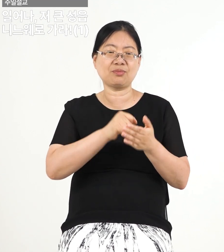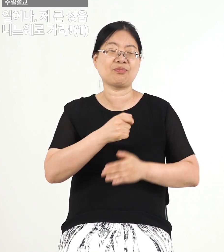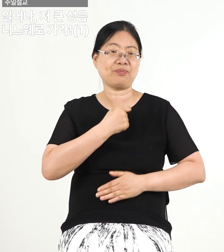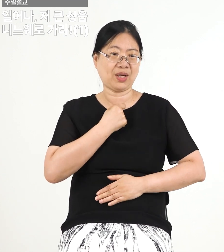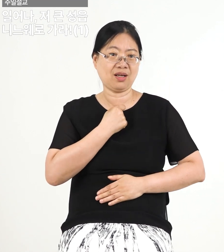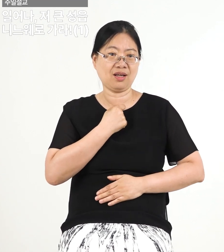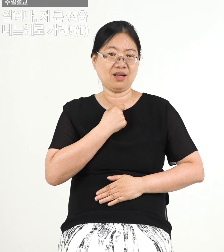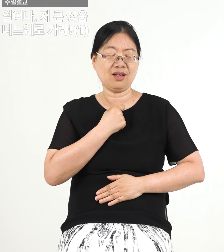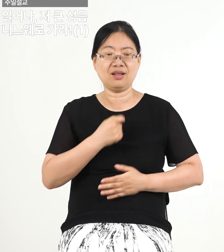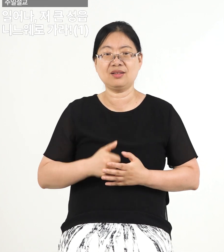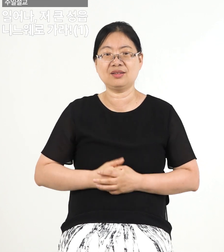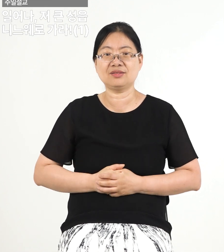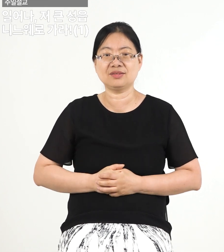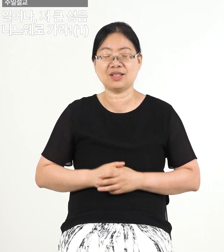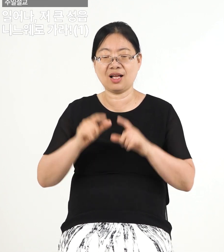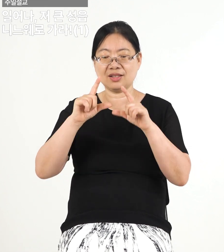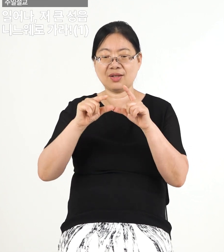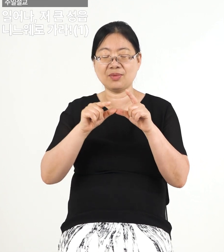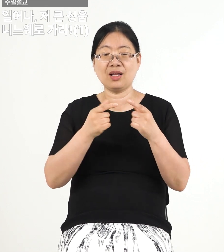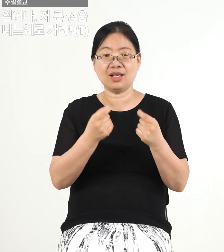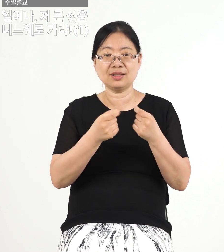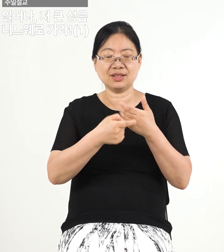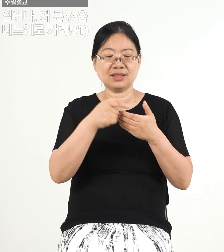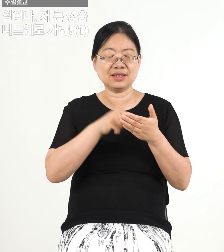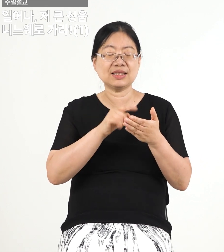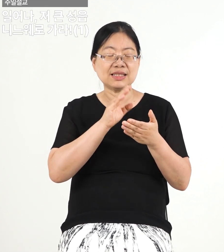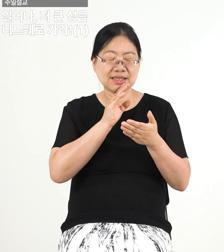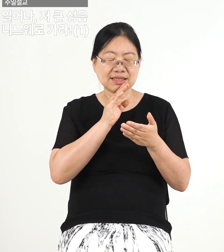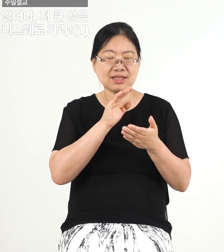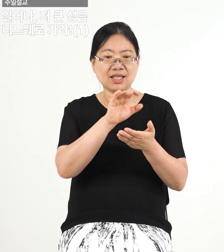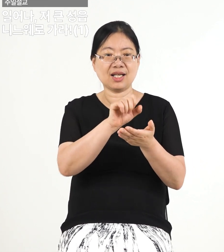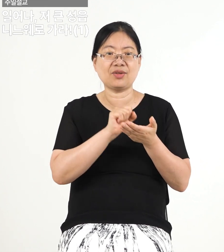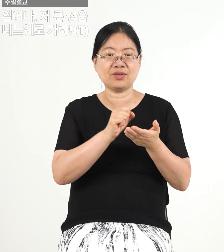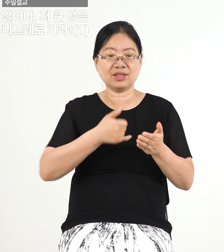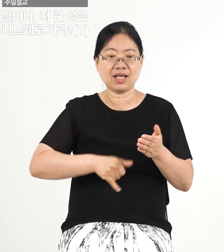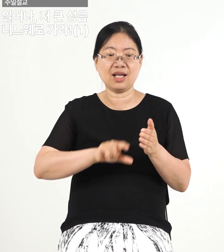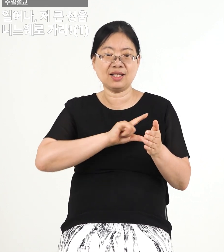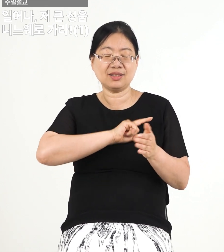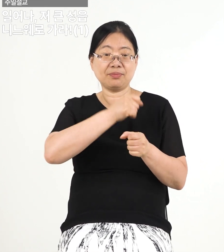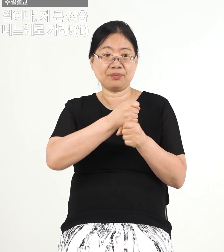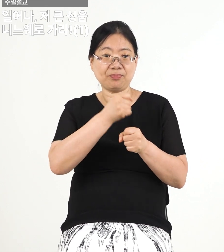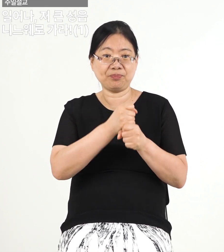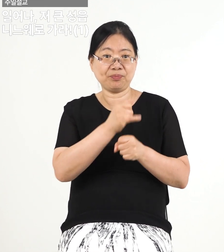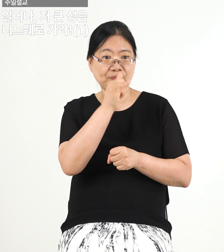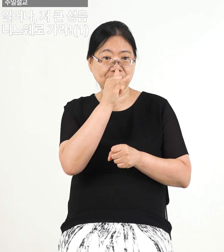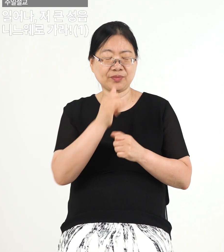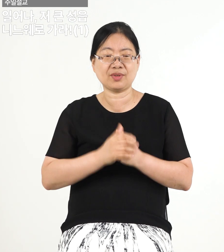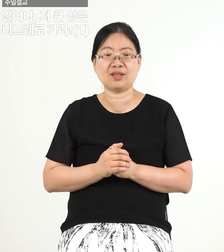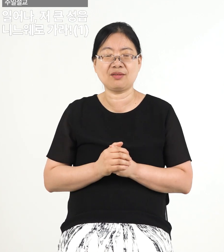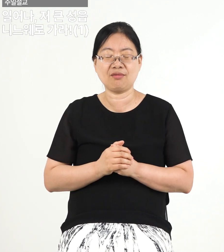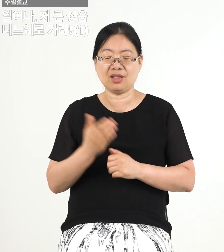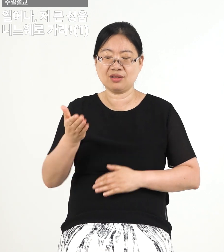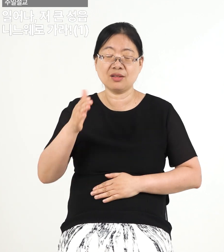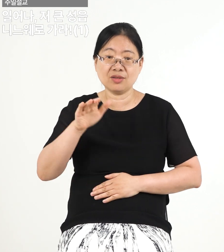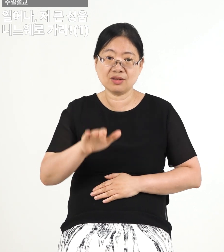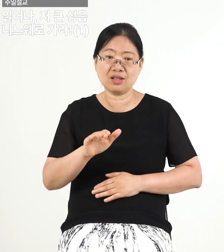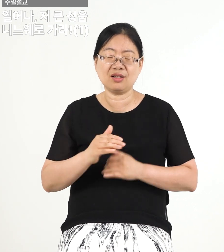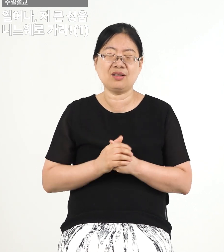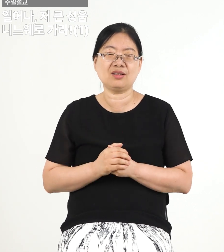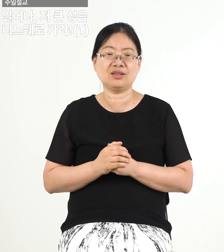바란다. 되게 그런 진심을 담아 자녀들의 이름을 짓는 거 아니겠어요? 그런데